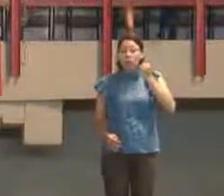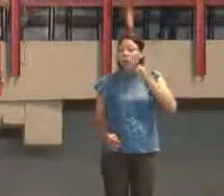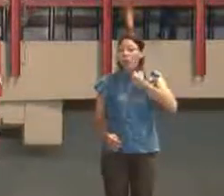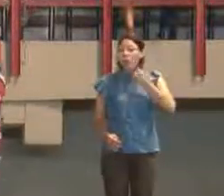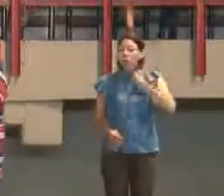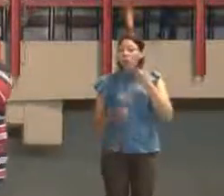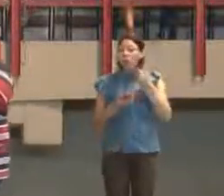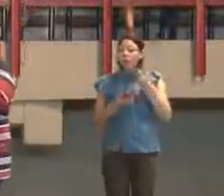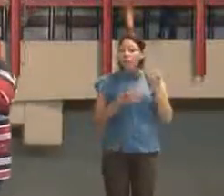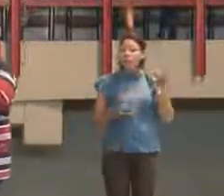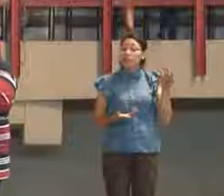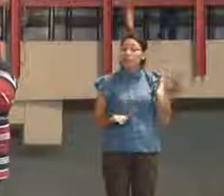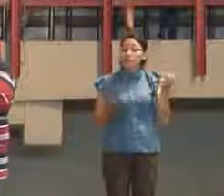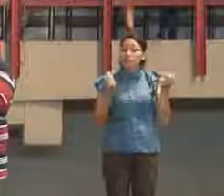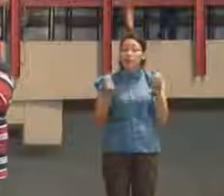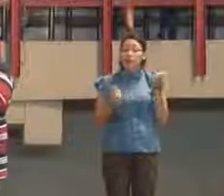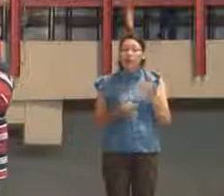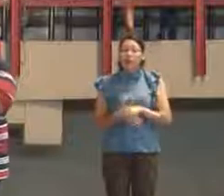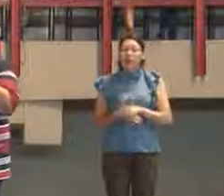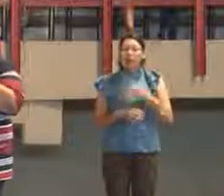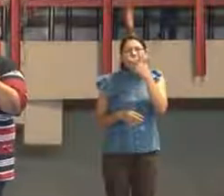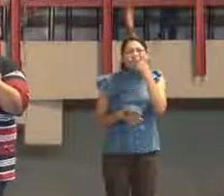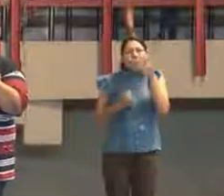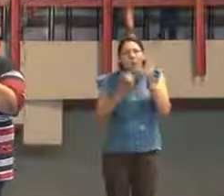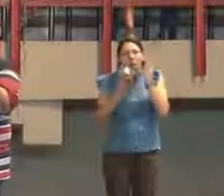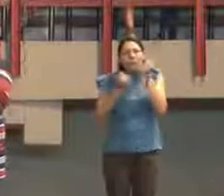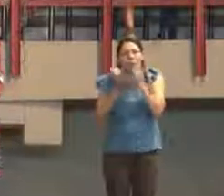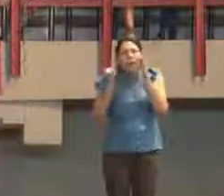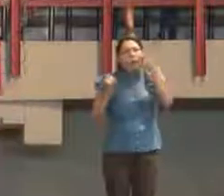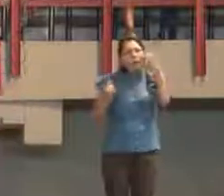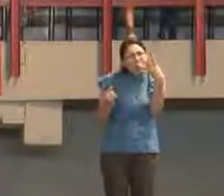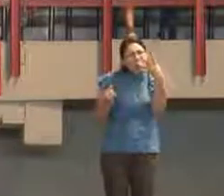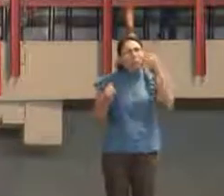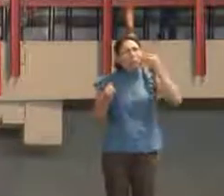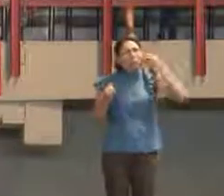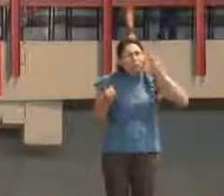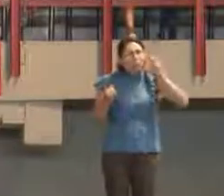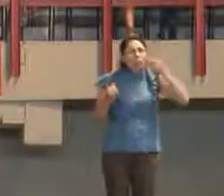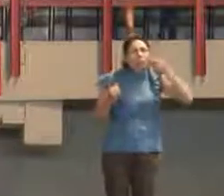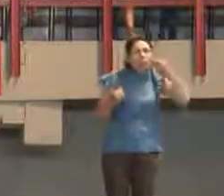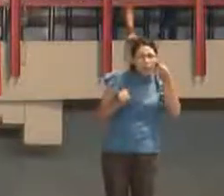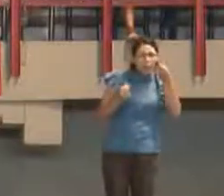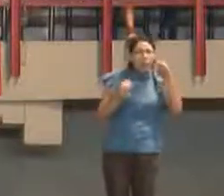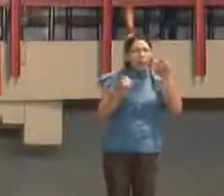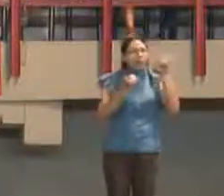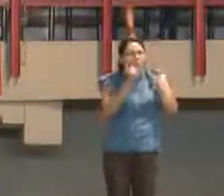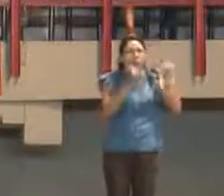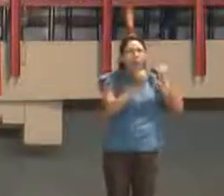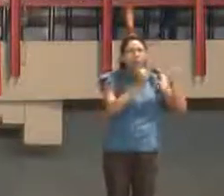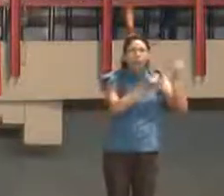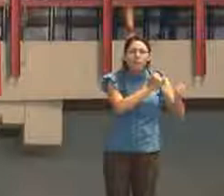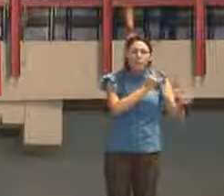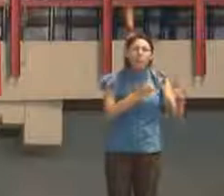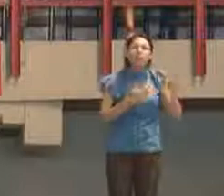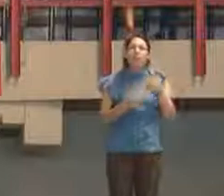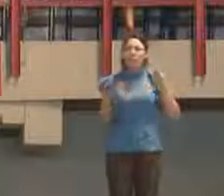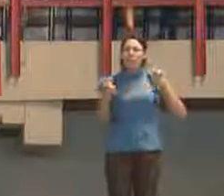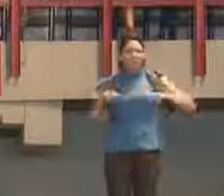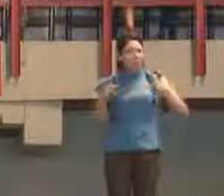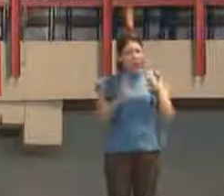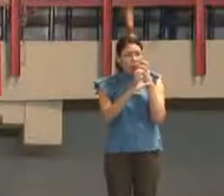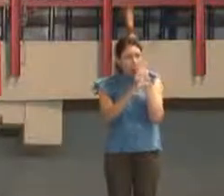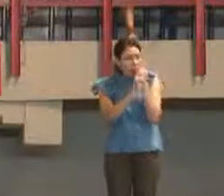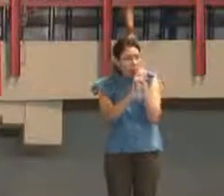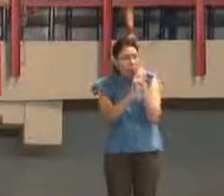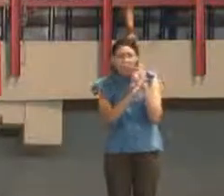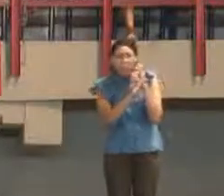olha o desvio do Marcos. O Marcos era o candidato e a resposta correta seria item B. Precisava fazer conta para resolver essa